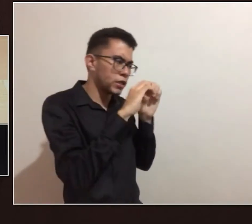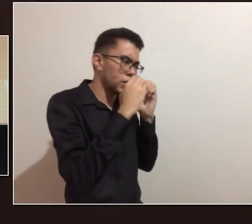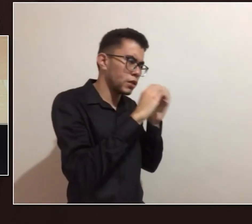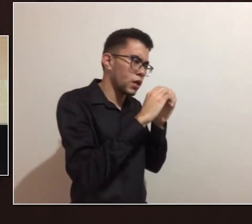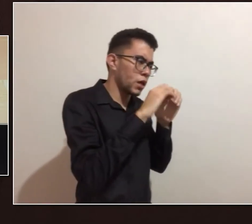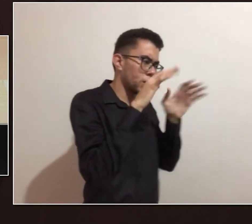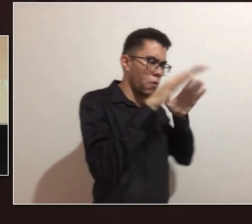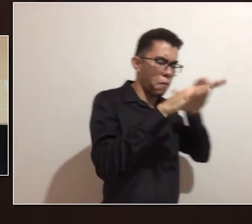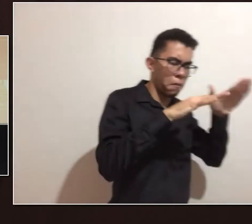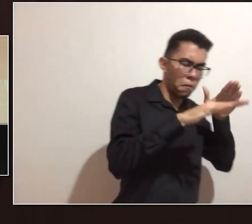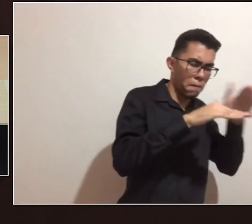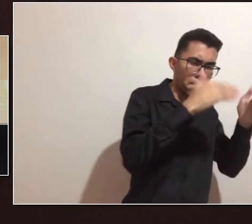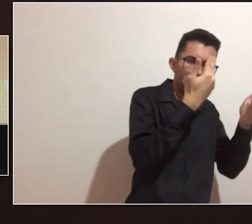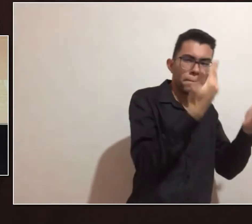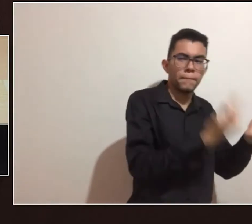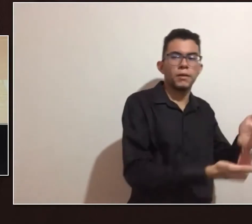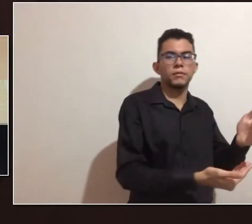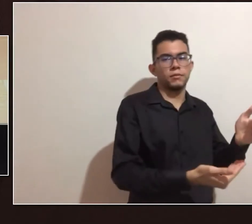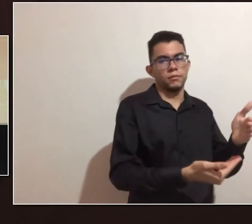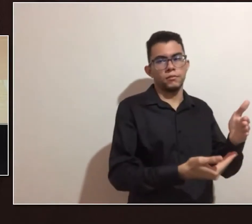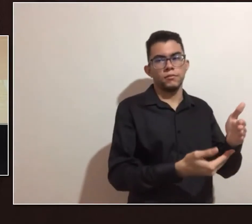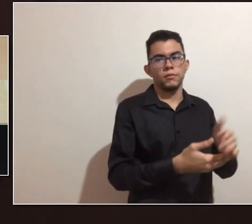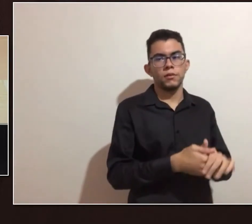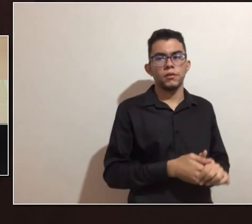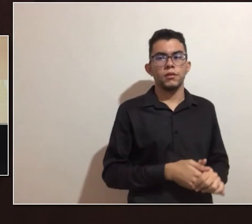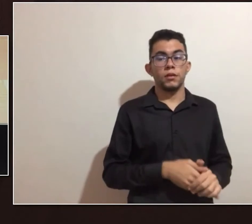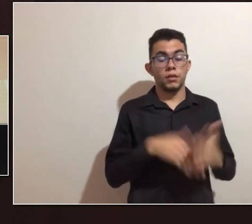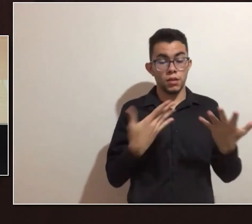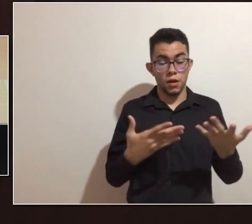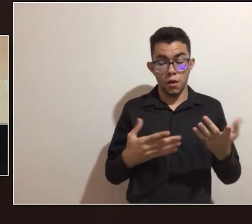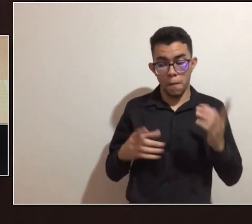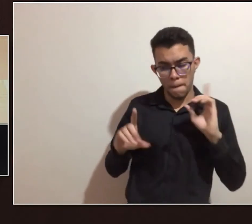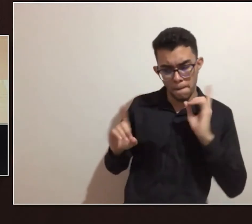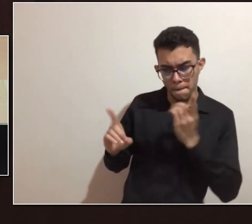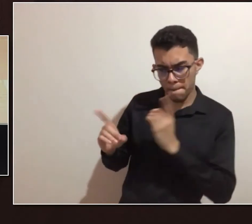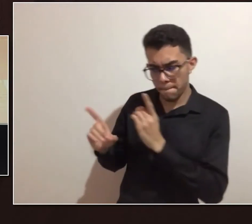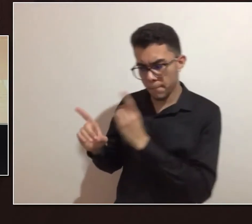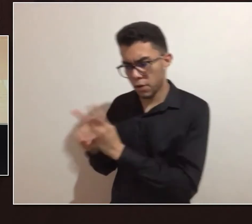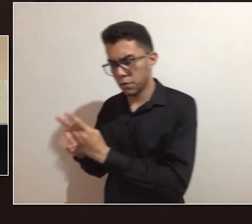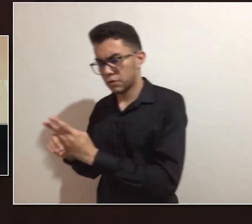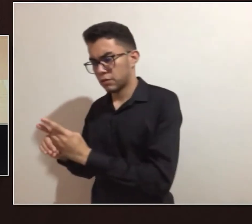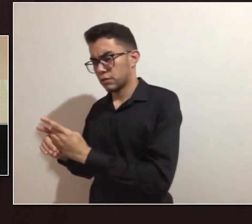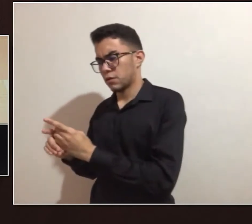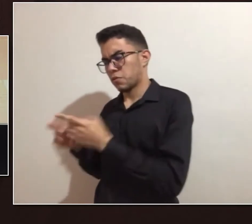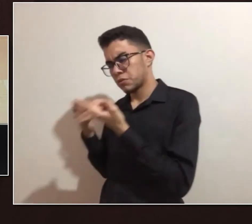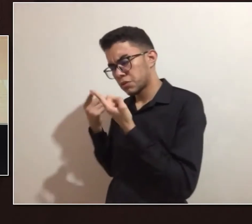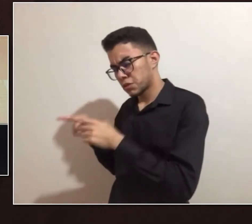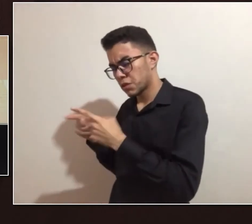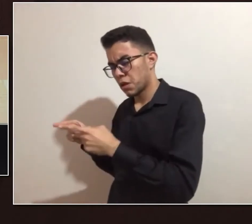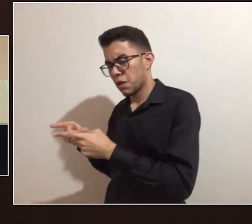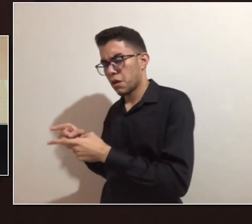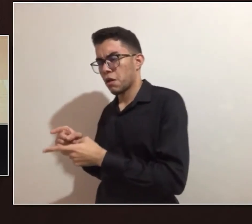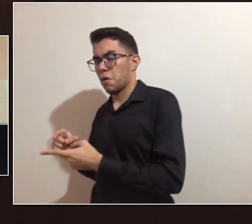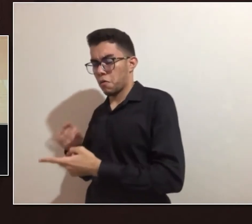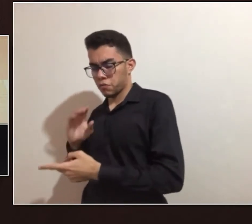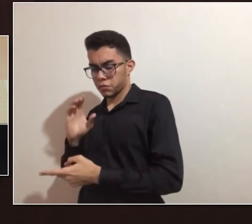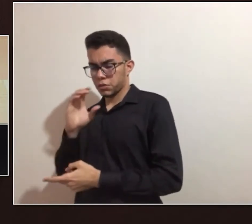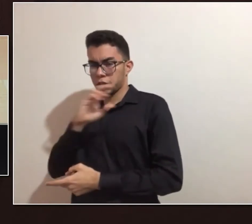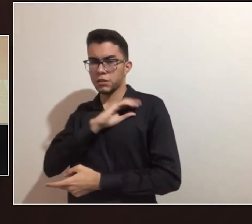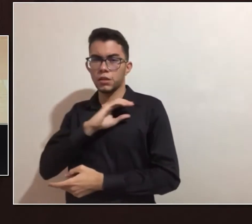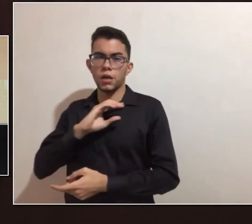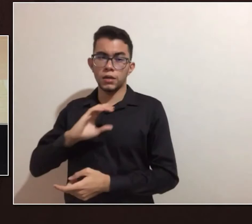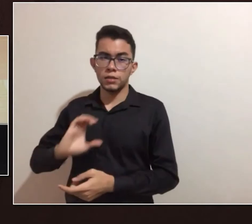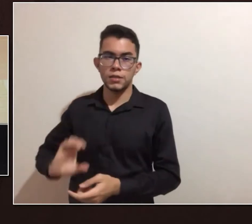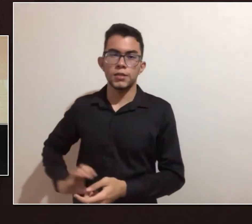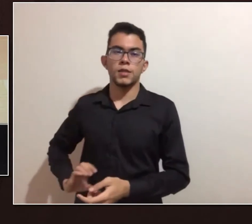que perseguir os cristãos? Os cristãos não fizeram nunca nenhuma oposição ostensiva à religião